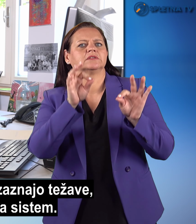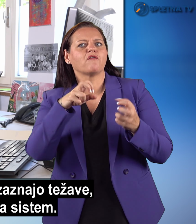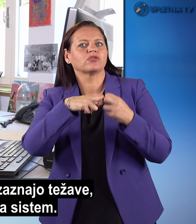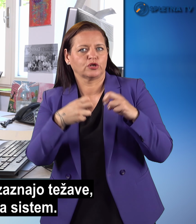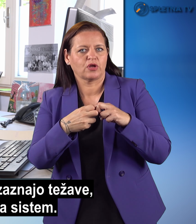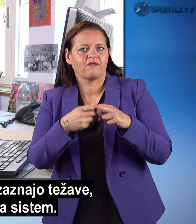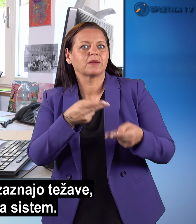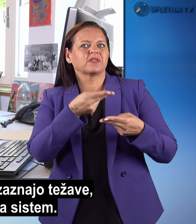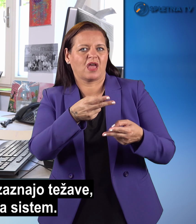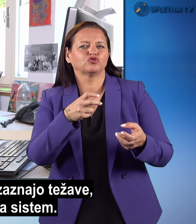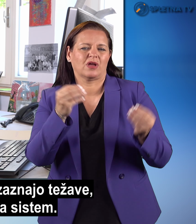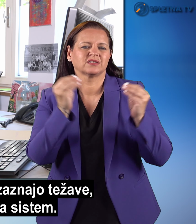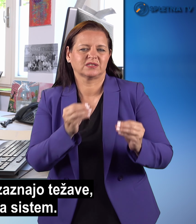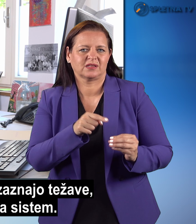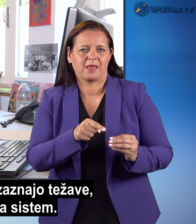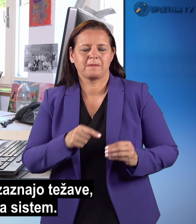sistem.